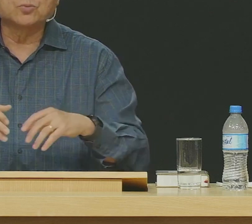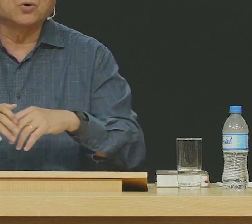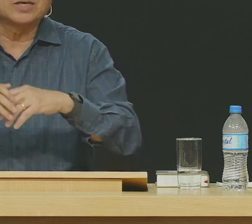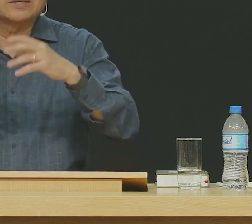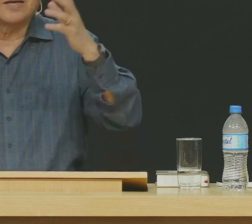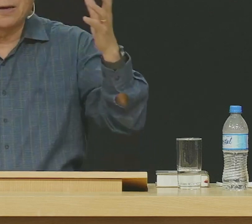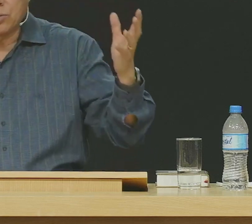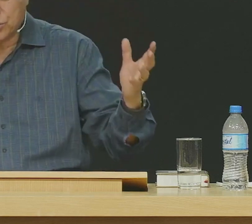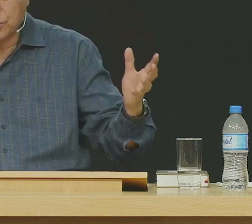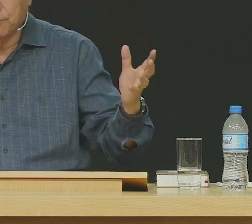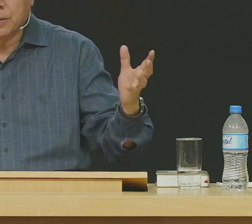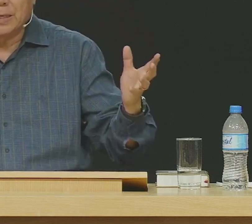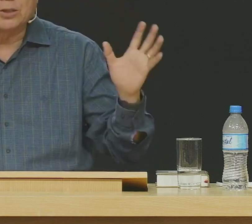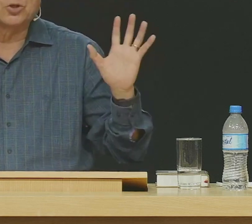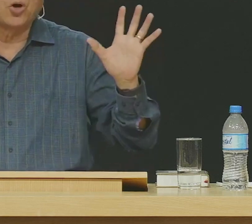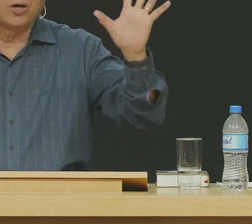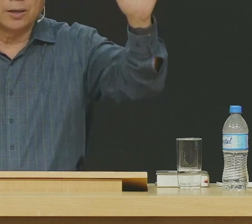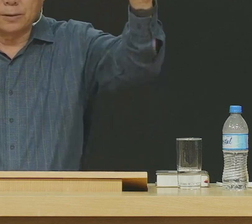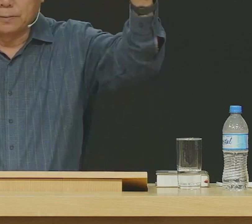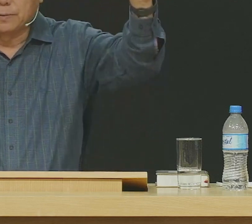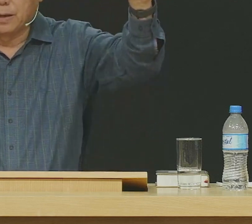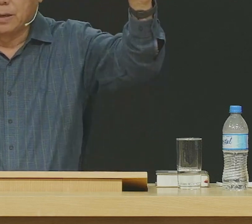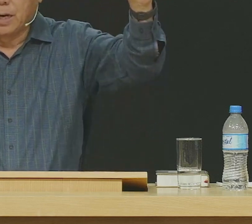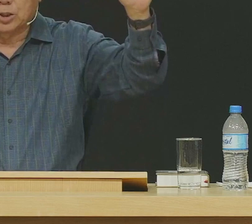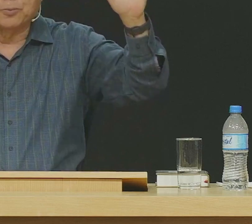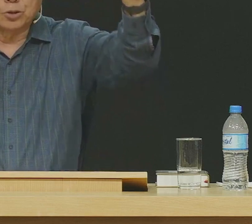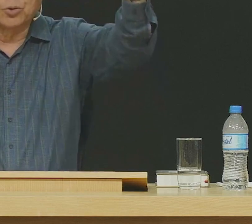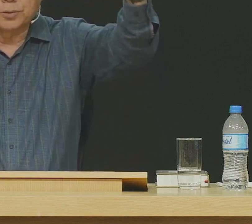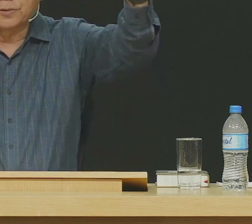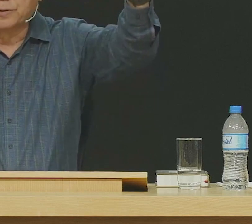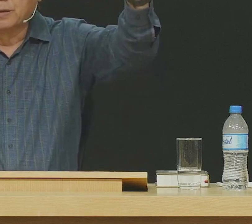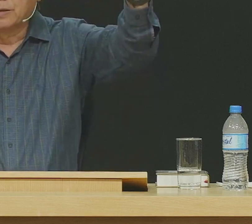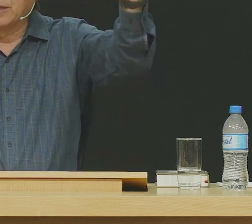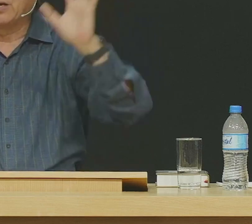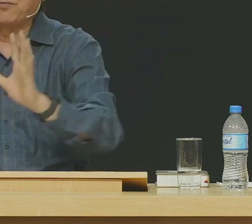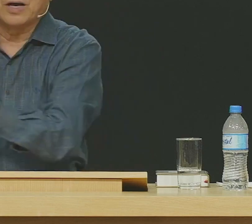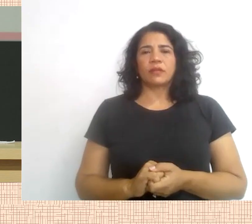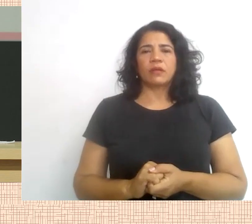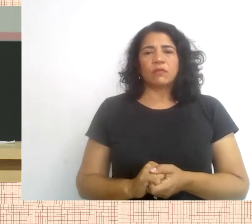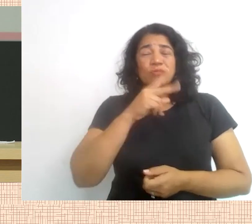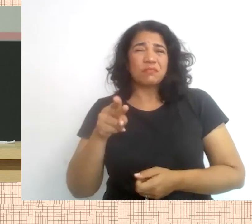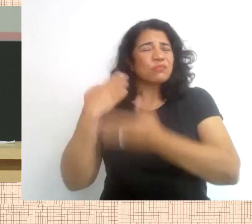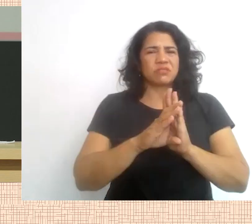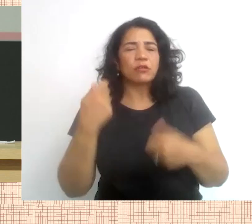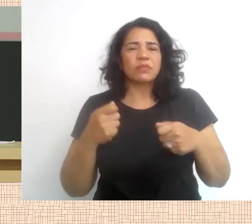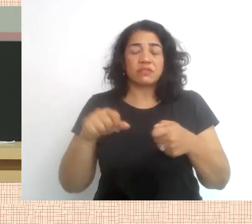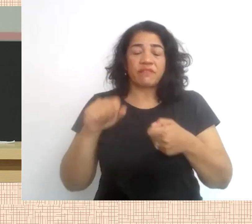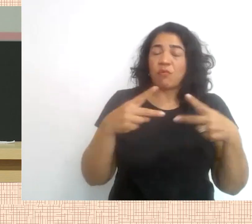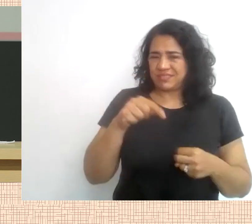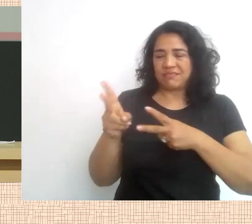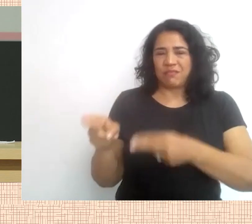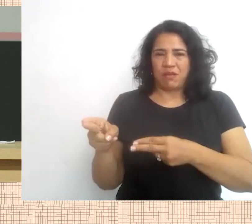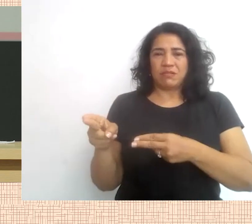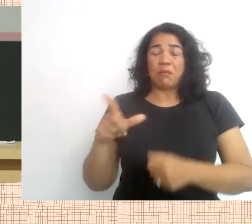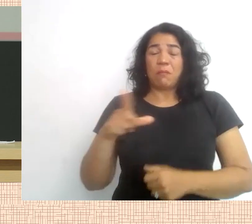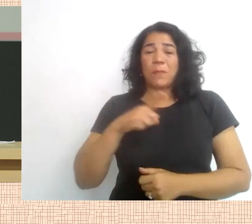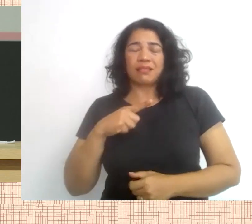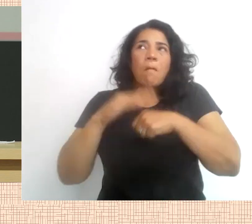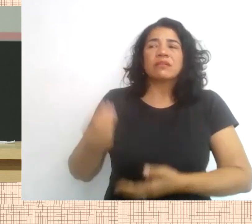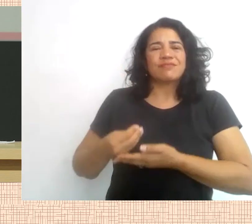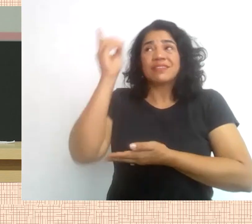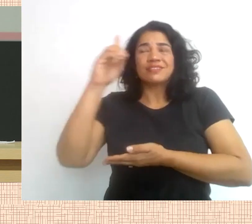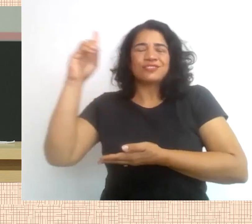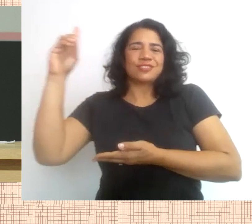os muitos monastérios que isolam, né, as pessoas que querem ficar longe do mundo. Aí surgem